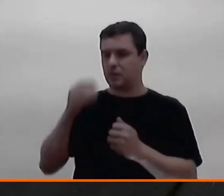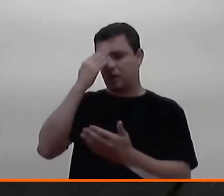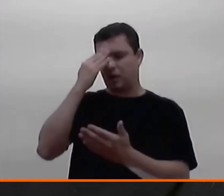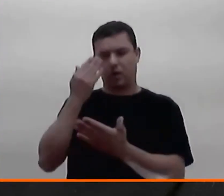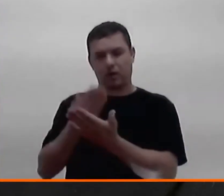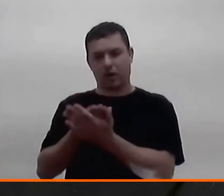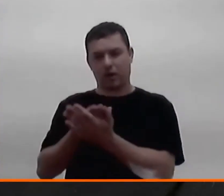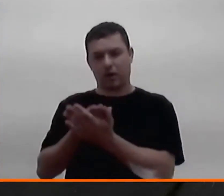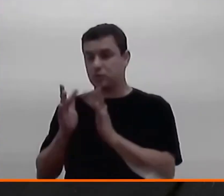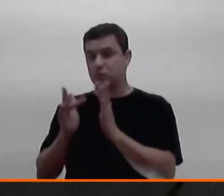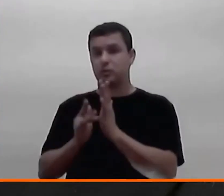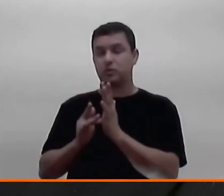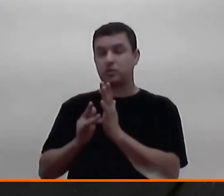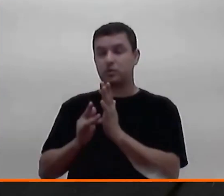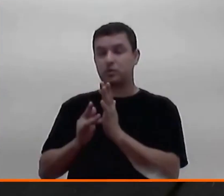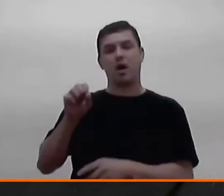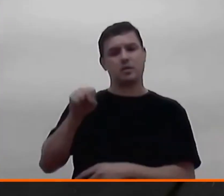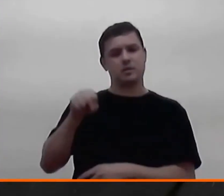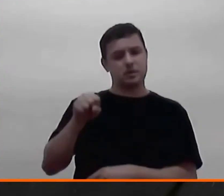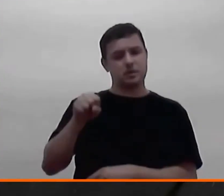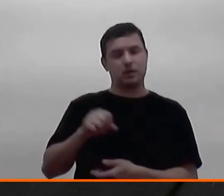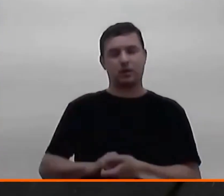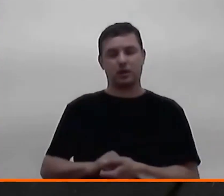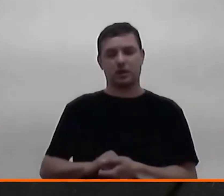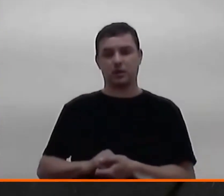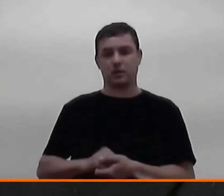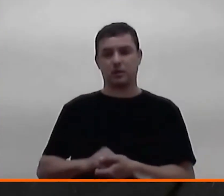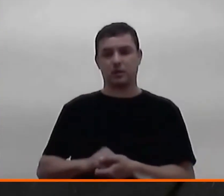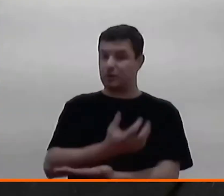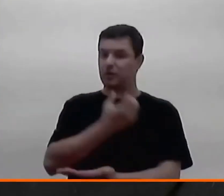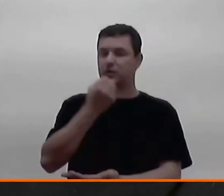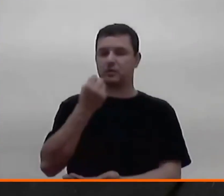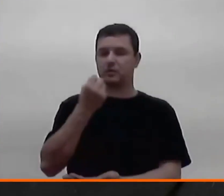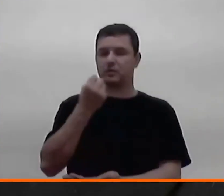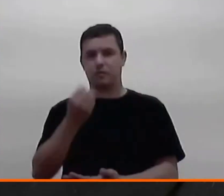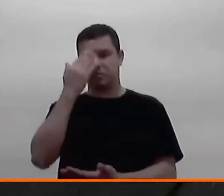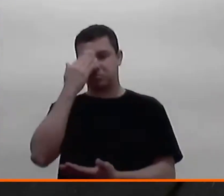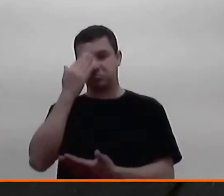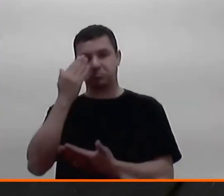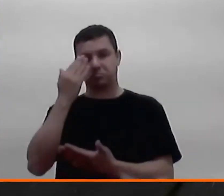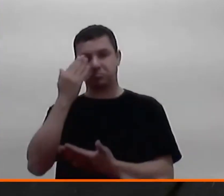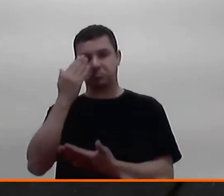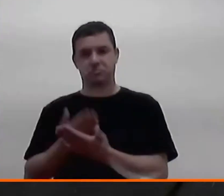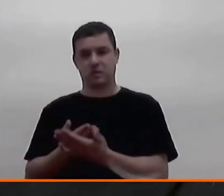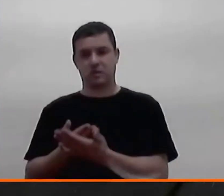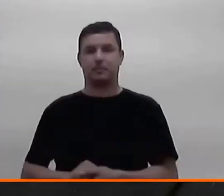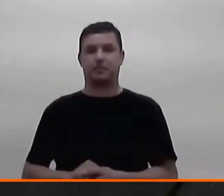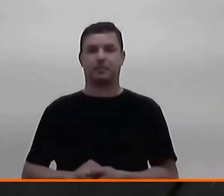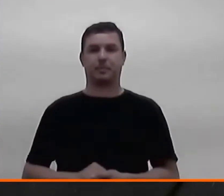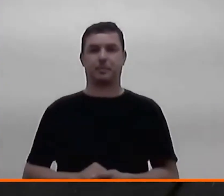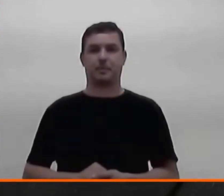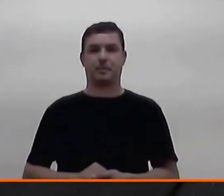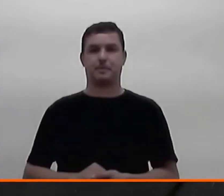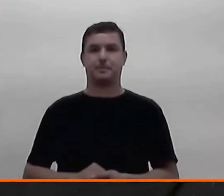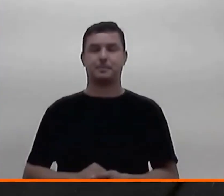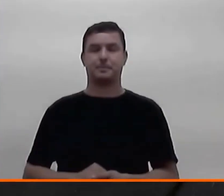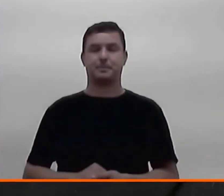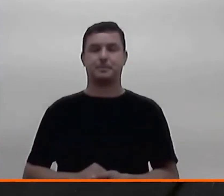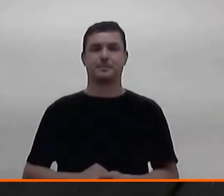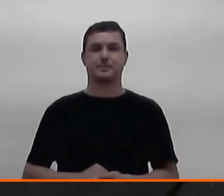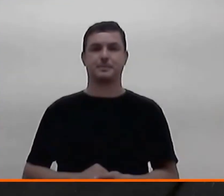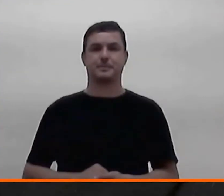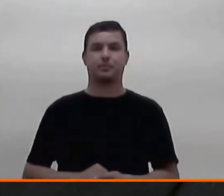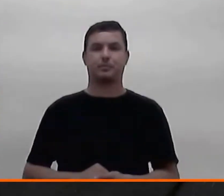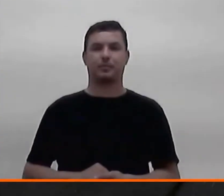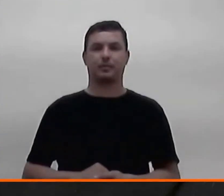que aconteceu? Nesse caso, o bom samaritano levou-o para uma